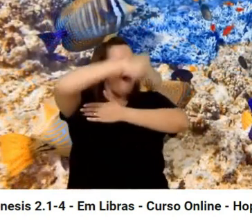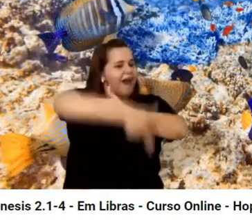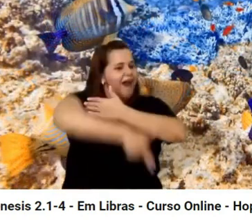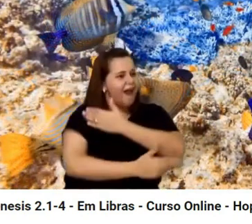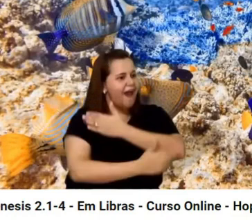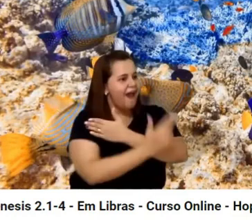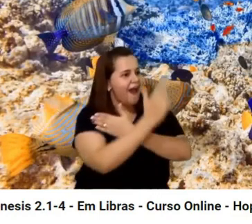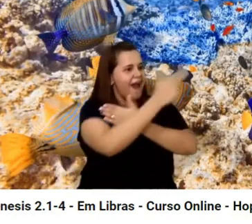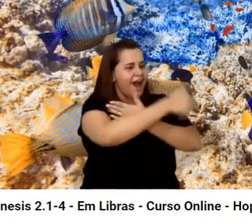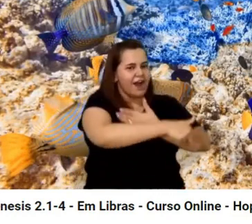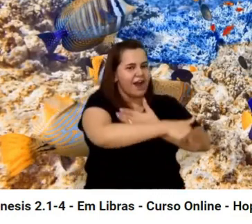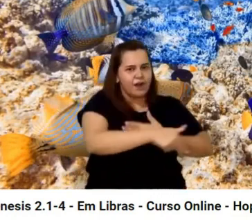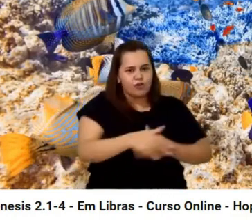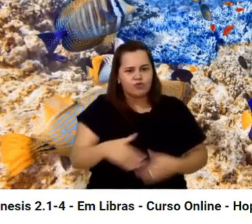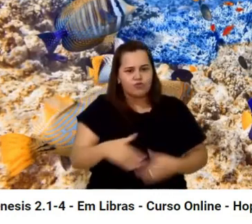golfinhos,